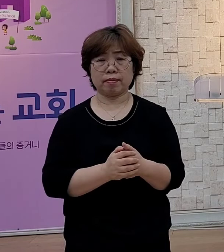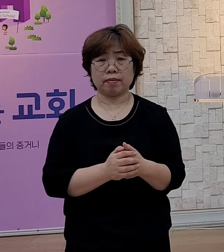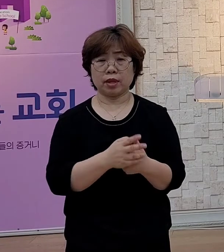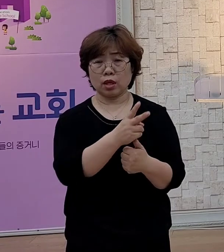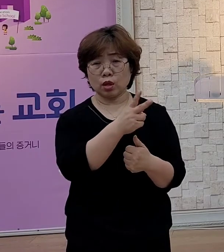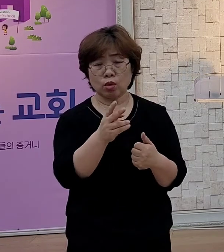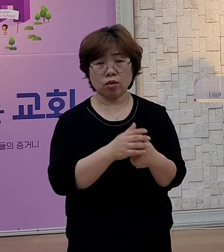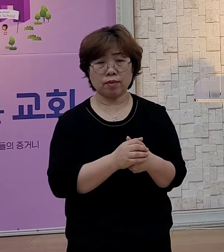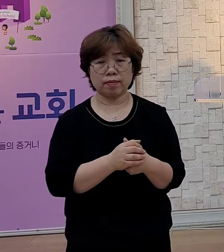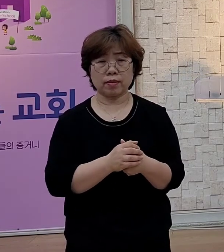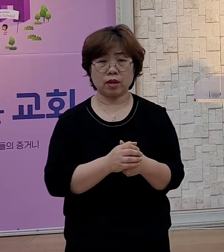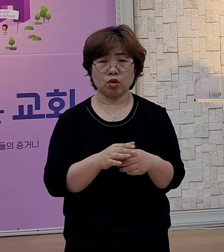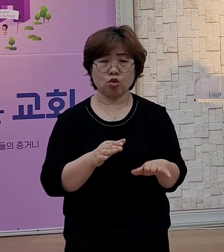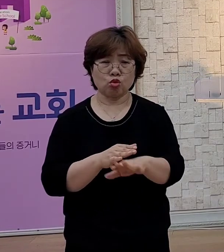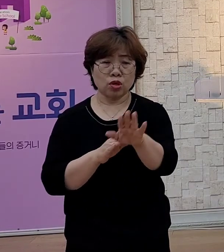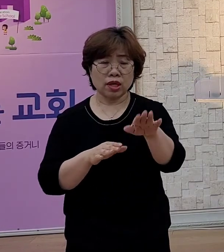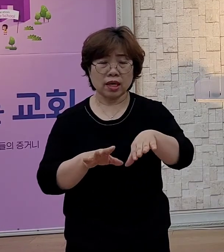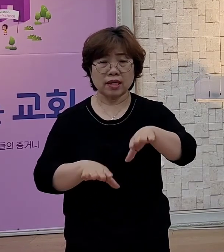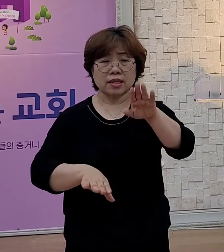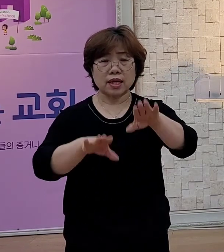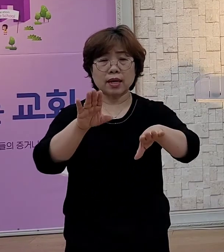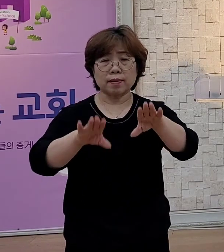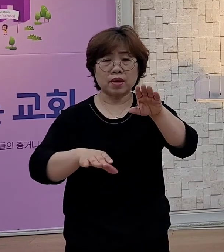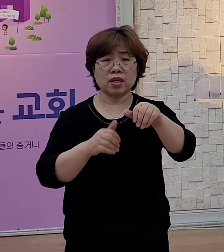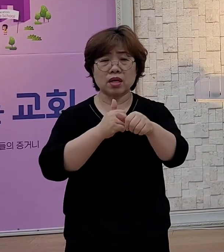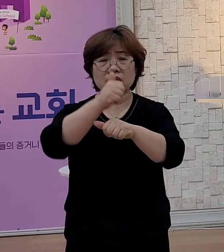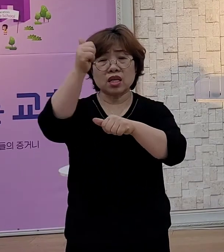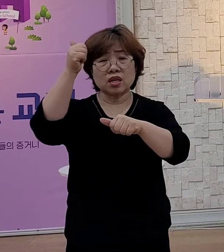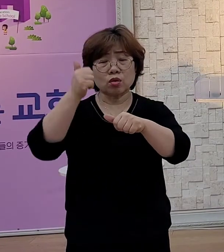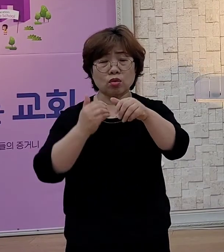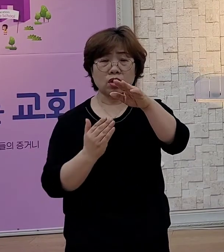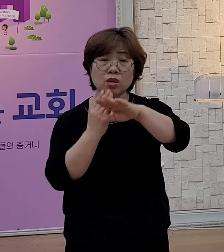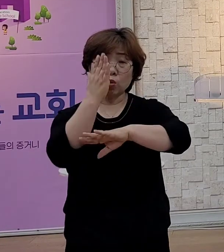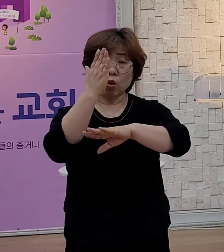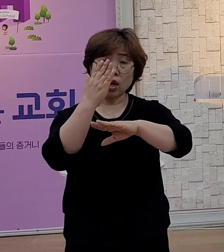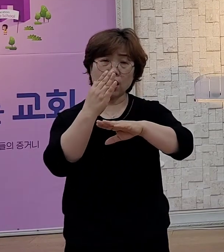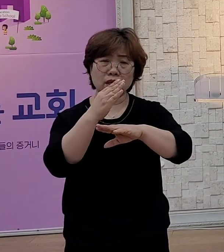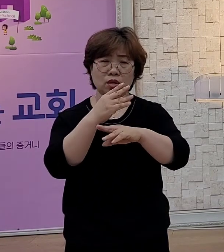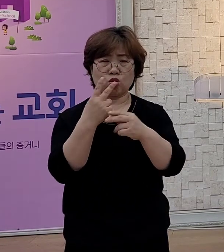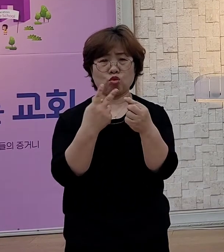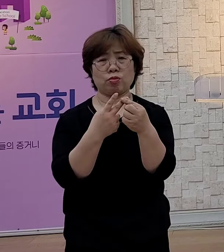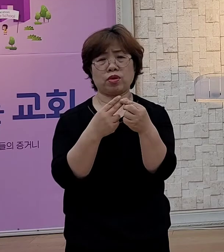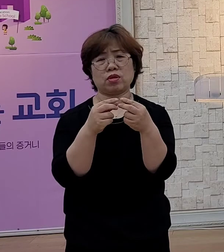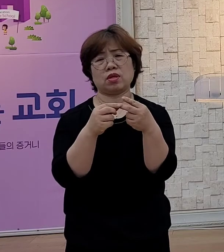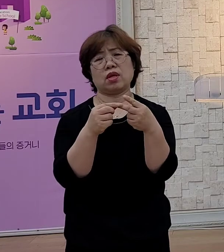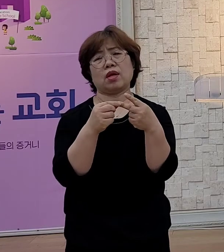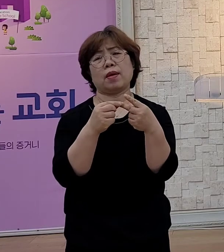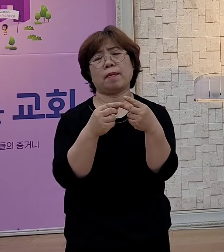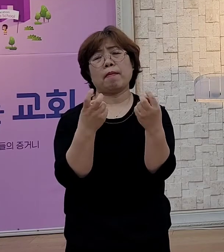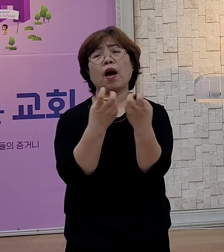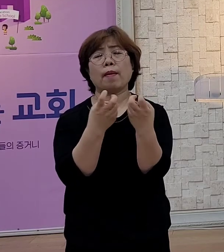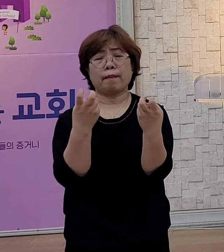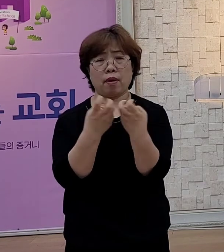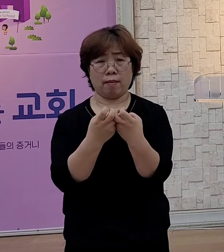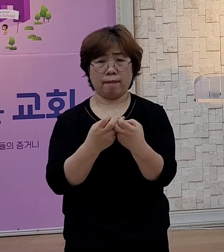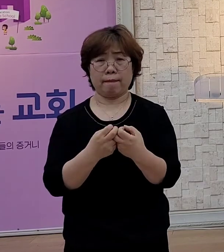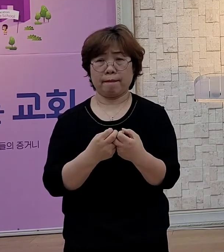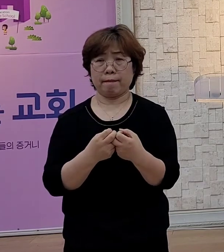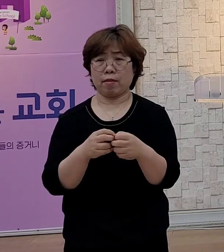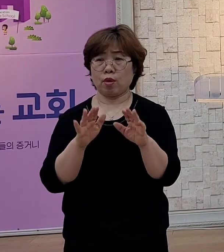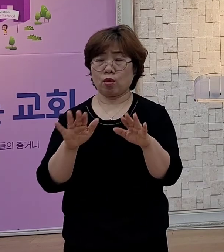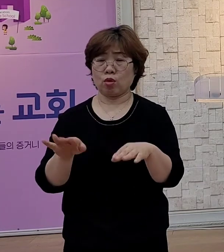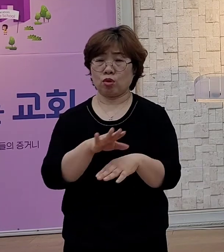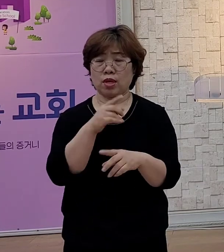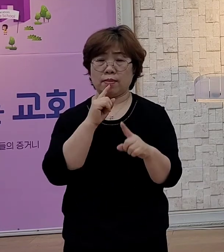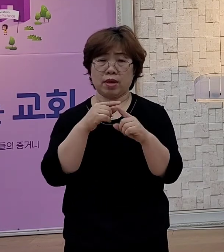이것이 우리가 차별을 이기고 극복할 수 있는 두 번째 비결이다라는 것을 오늘